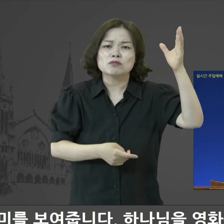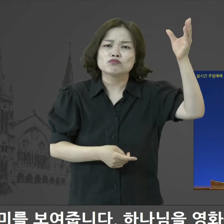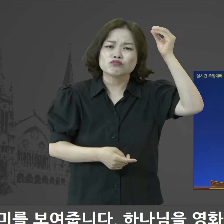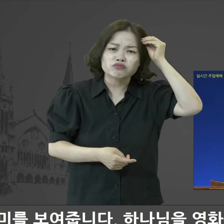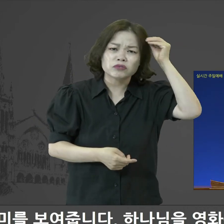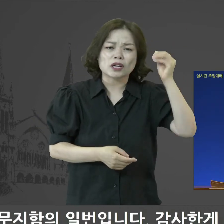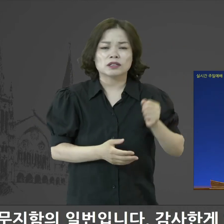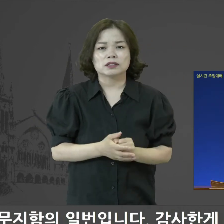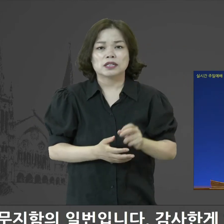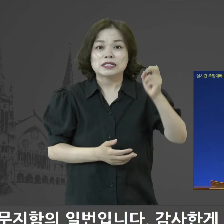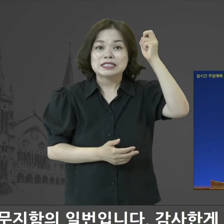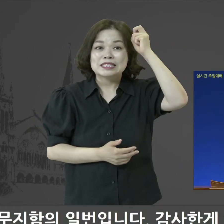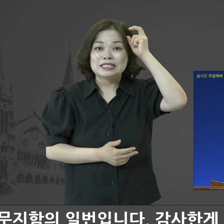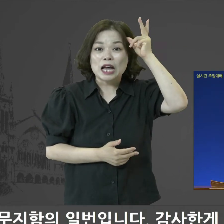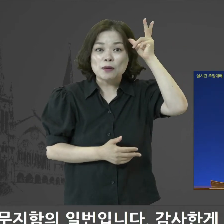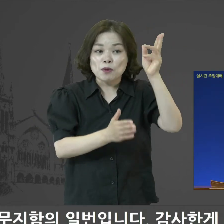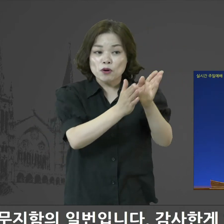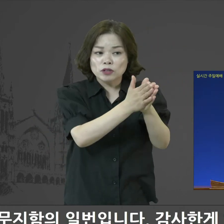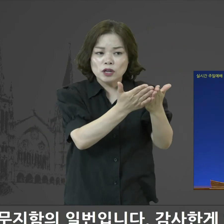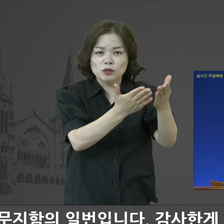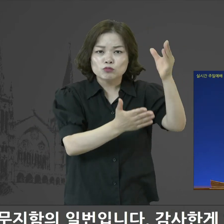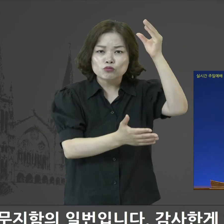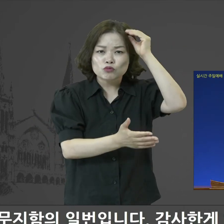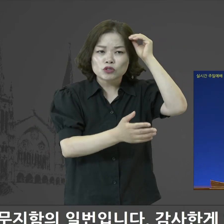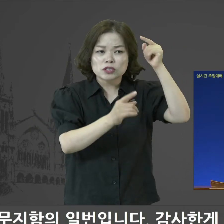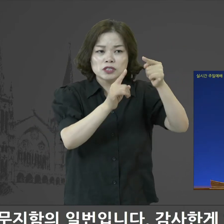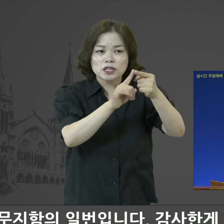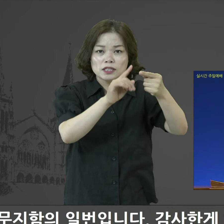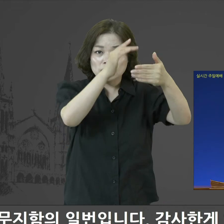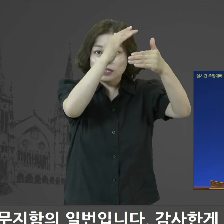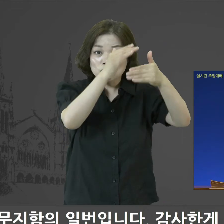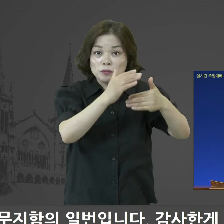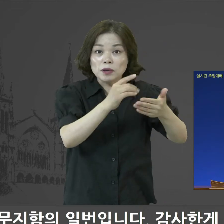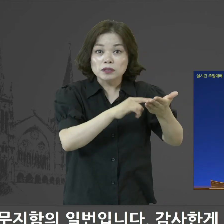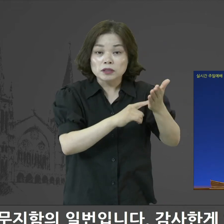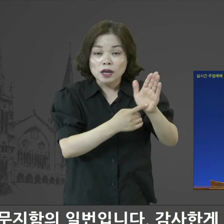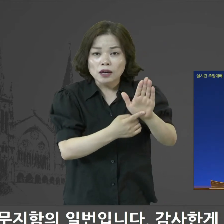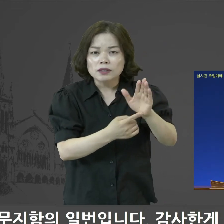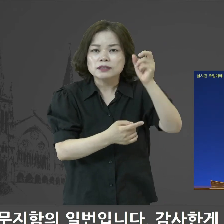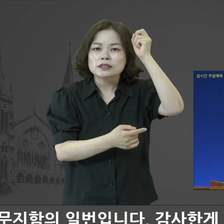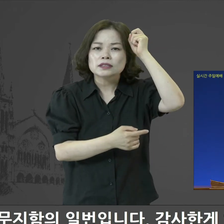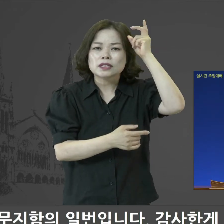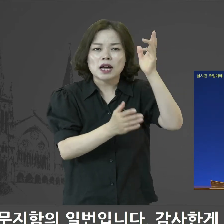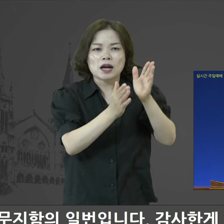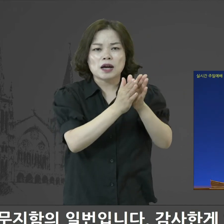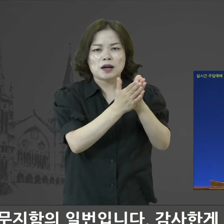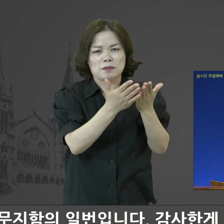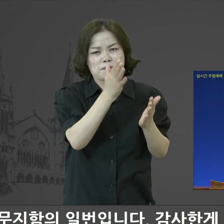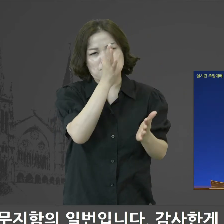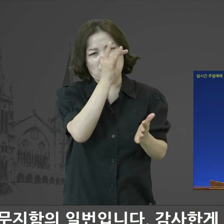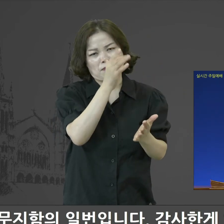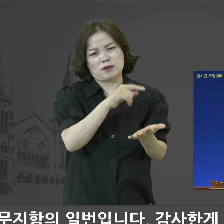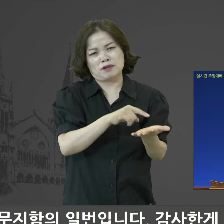이 잠언의 무지함에 대한 이야기가 많이 나오지 않습니까? 이 잠언에 바보들이 많이 나옵니다. 바보의 등급이